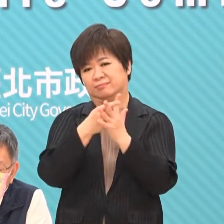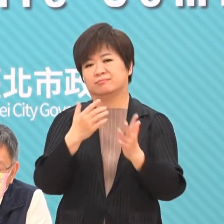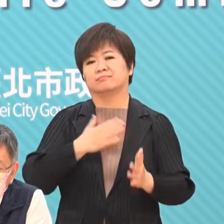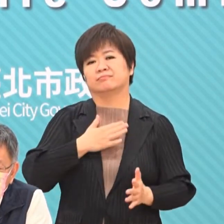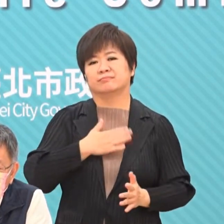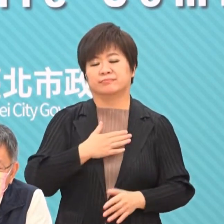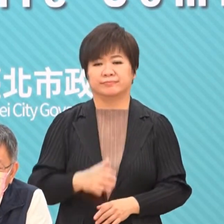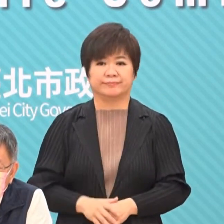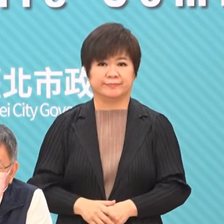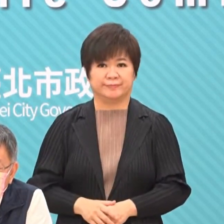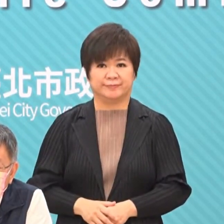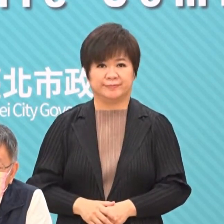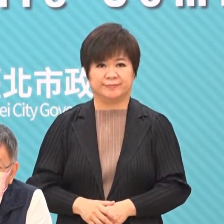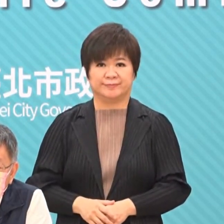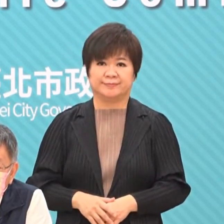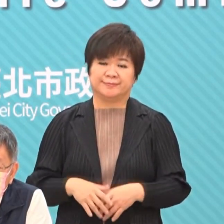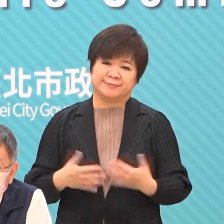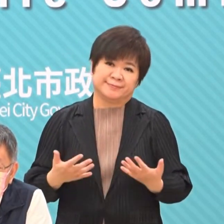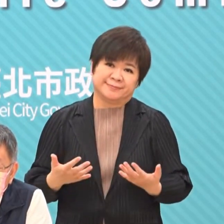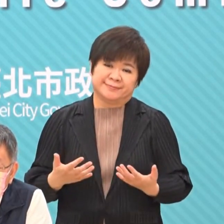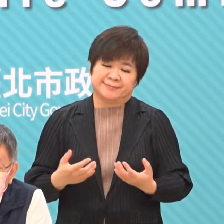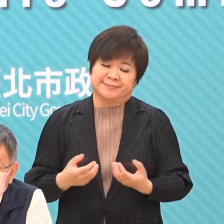的，我就觉得，哎，